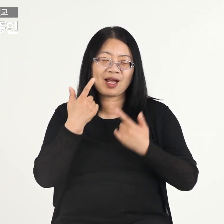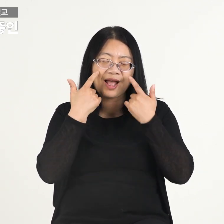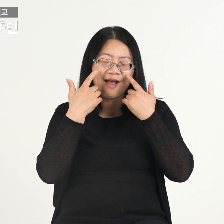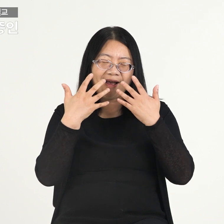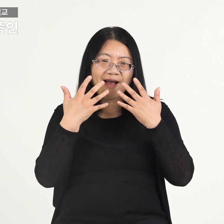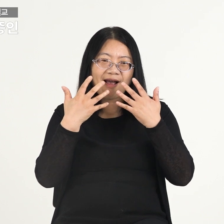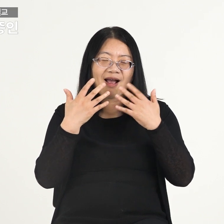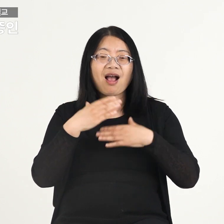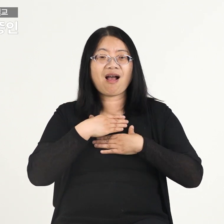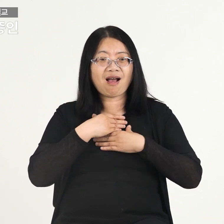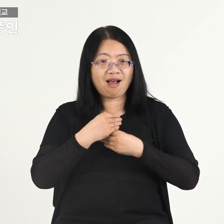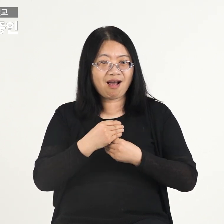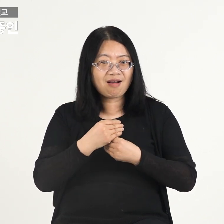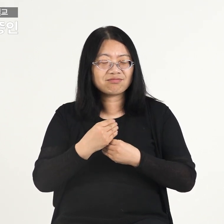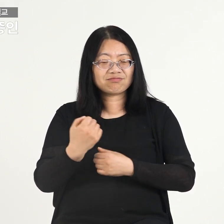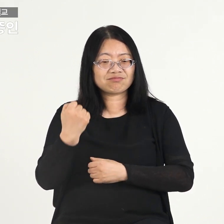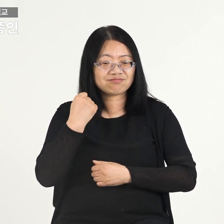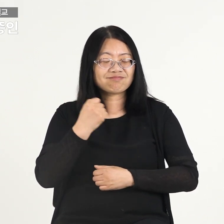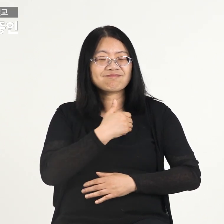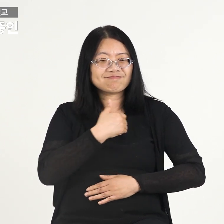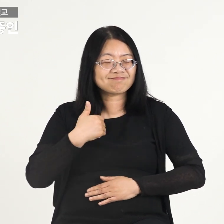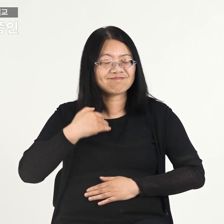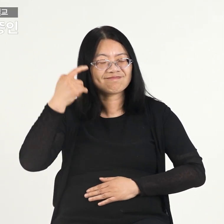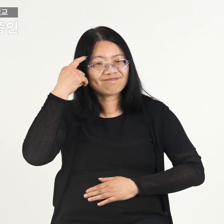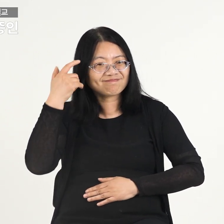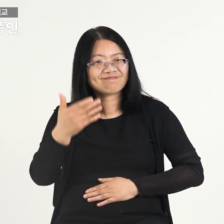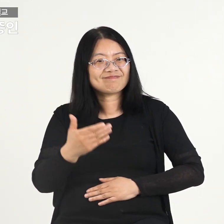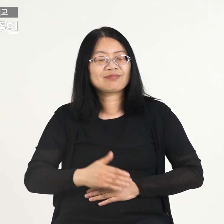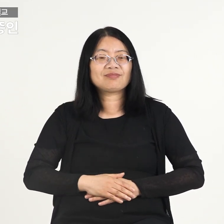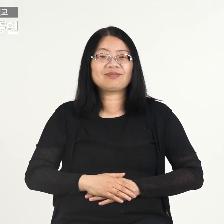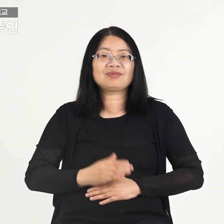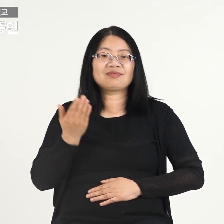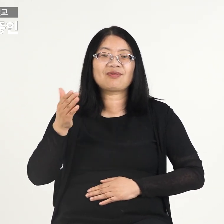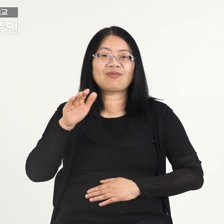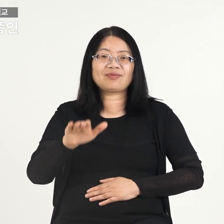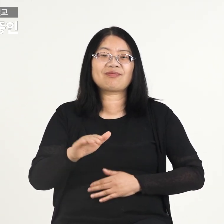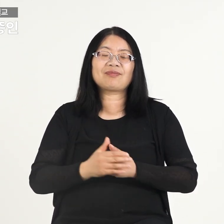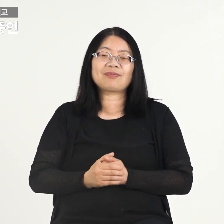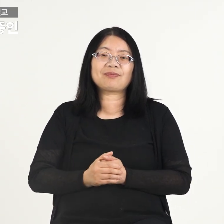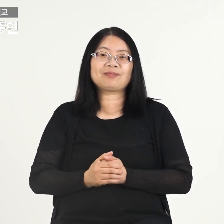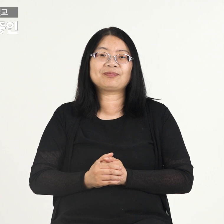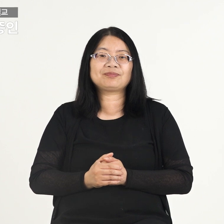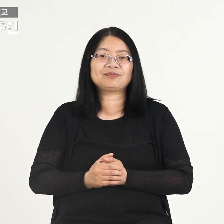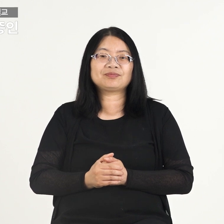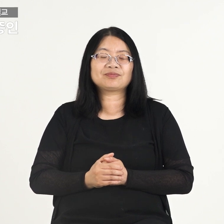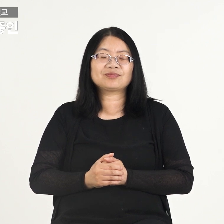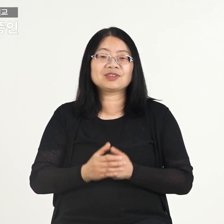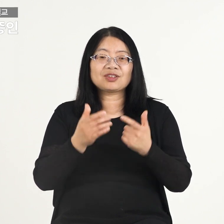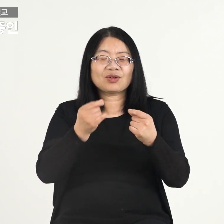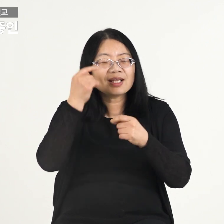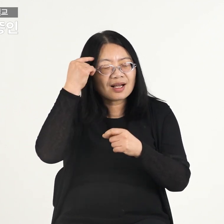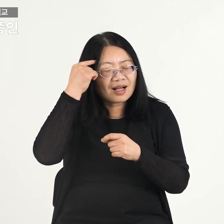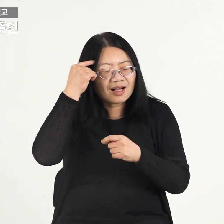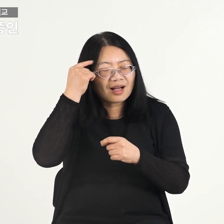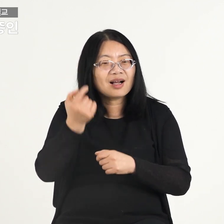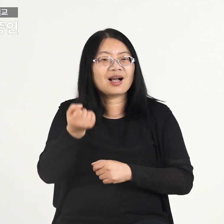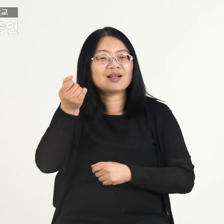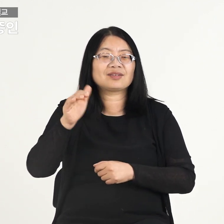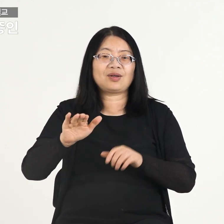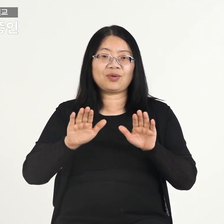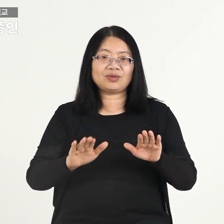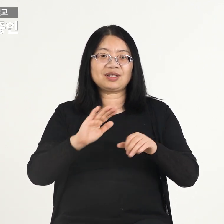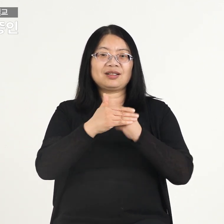확고하고 안심이 되고 든든하겠습니까? 그런데 그런 줄 알았는데